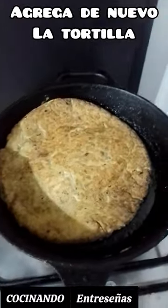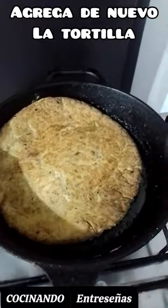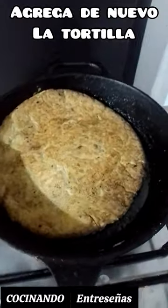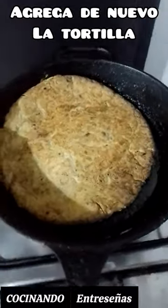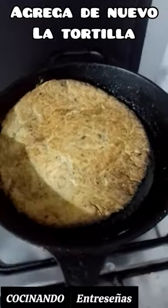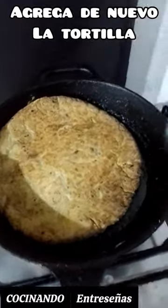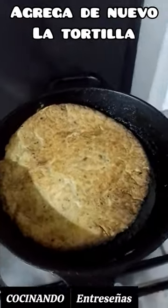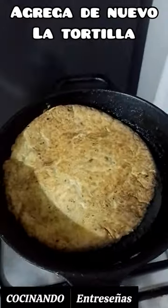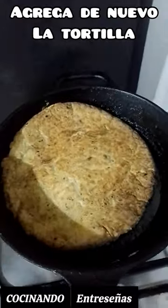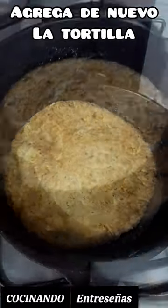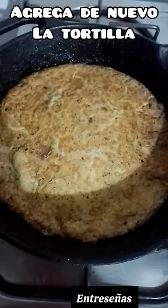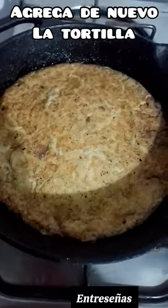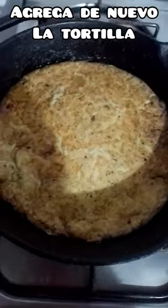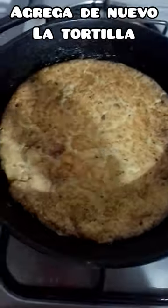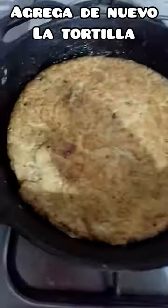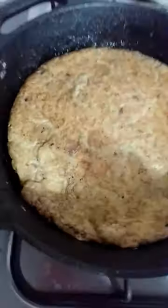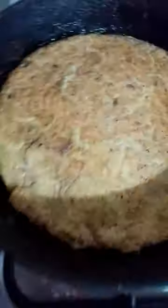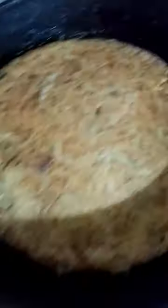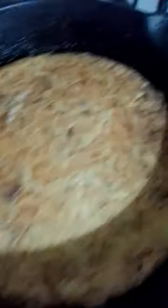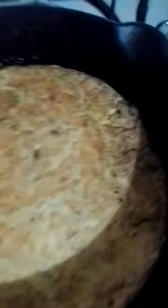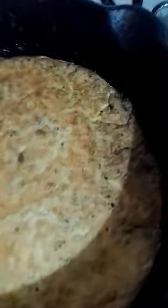y volvemos a ponerla por el otro lado.